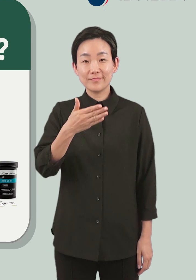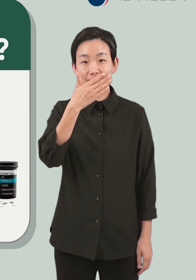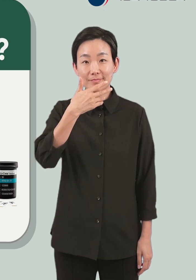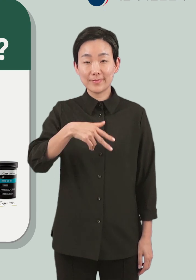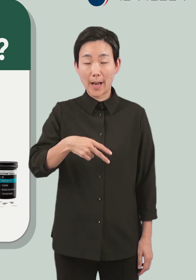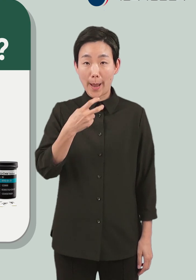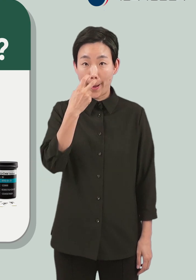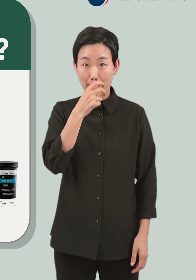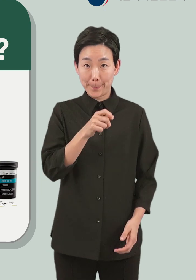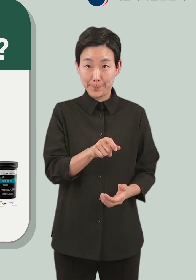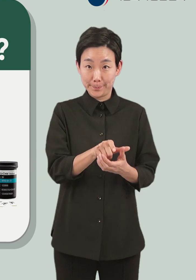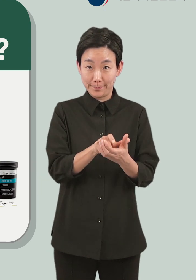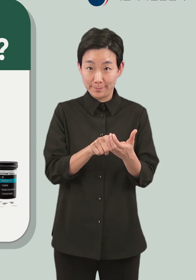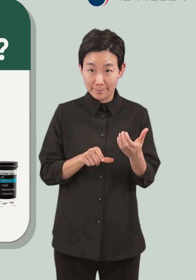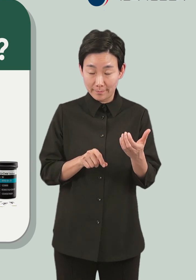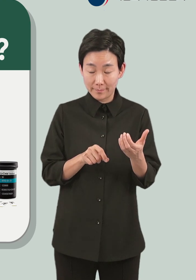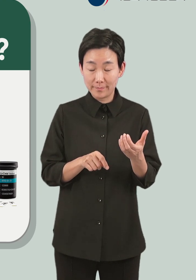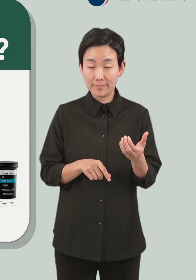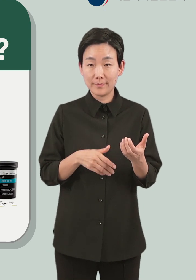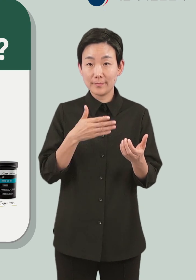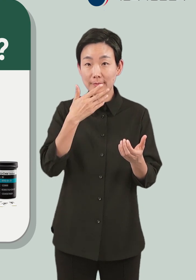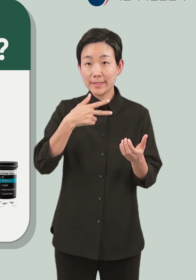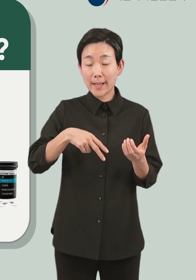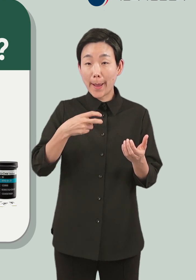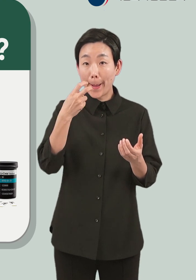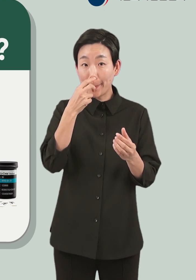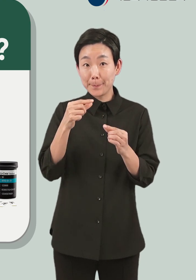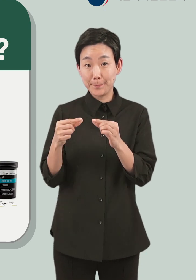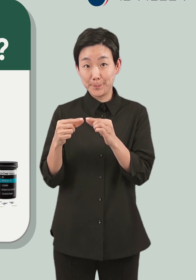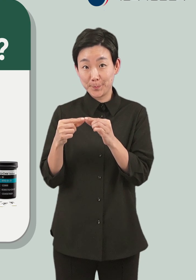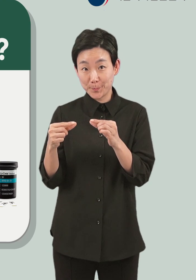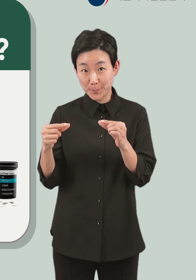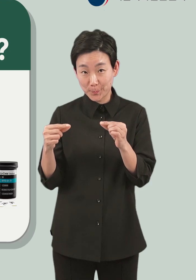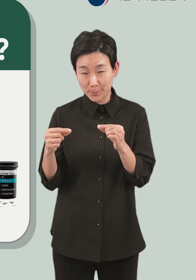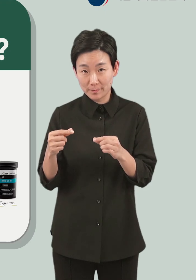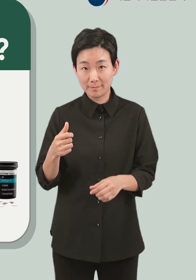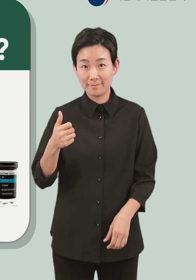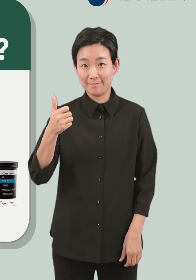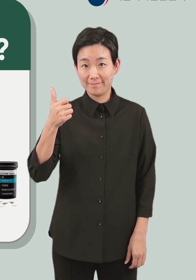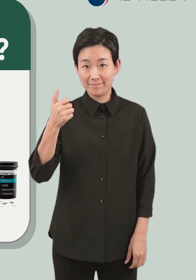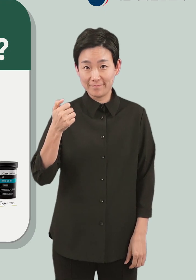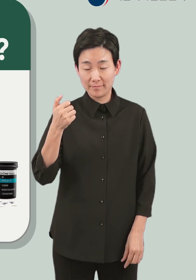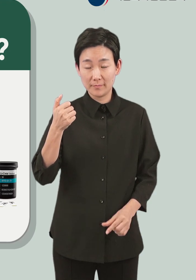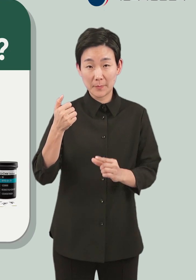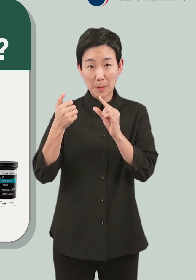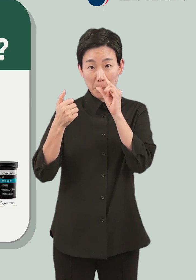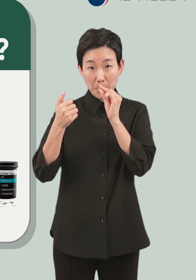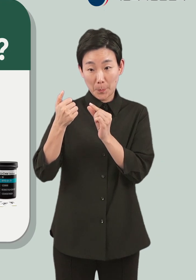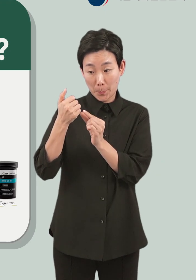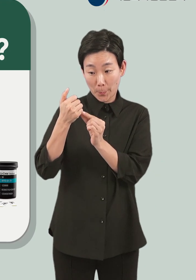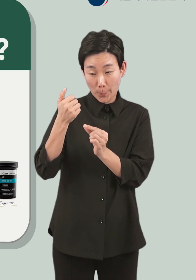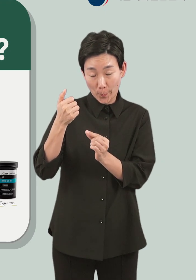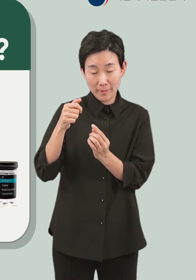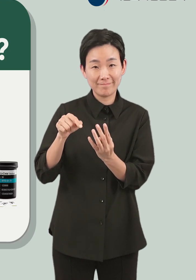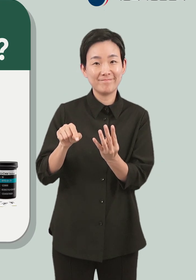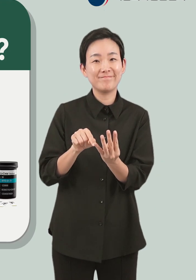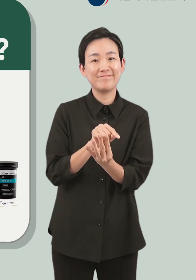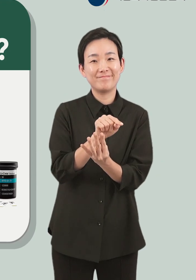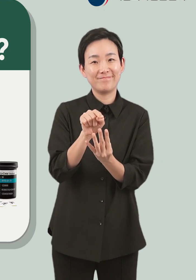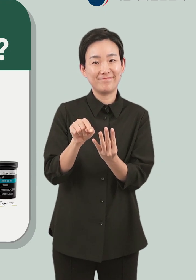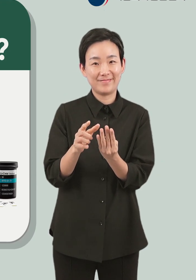농도를 측정하는 혈당 측정기, 소량의 혈액을 체혈하는 데 사용하는 체혈기, 체혈할 때 사용하는 작은 창 구조의